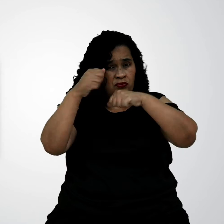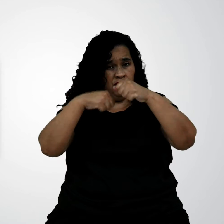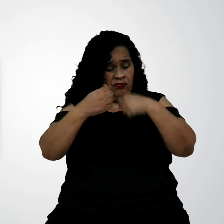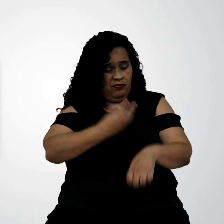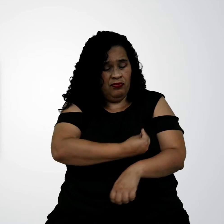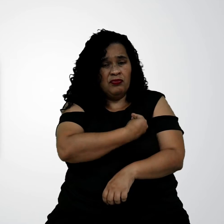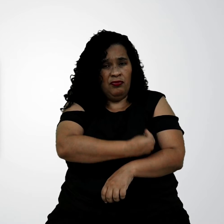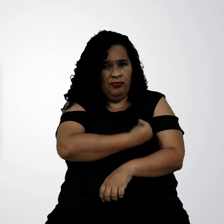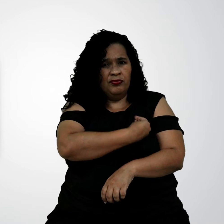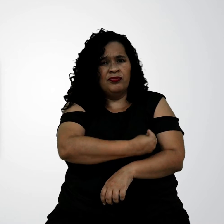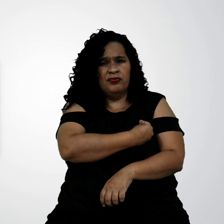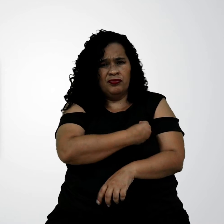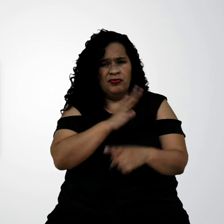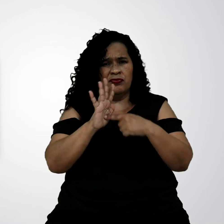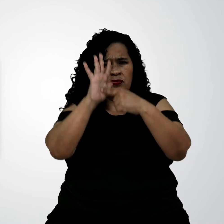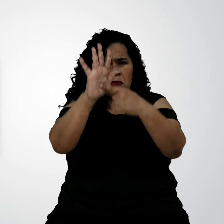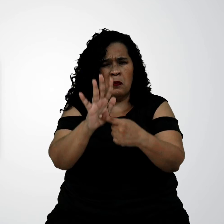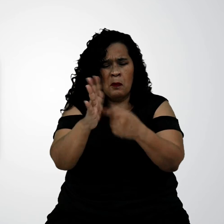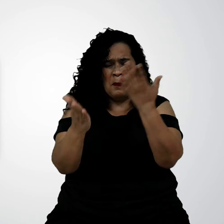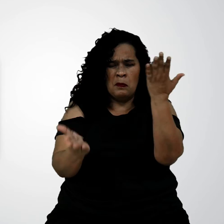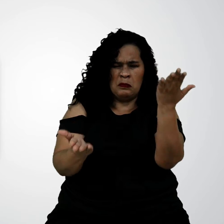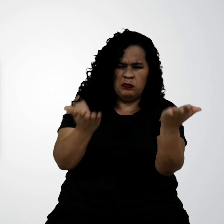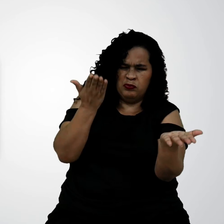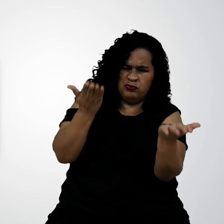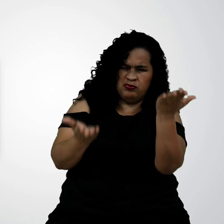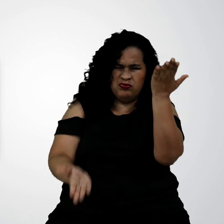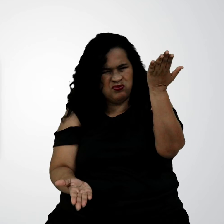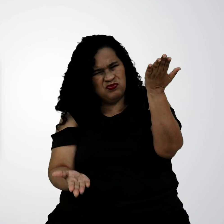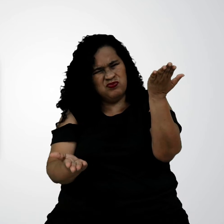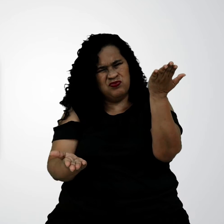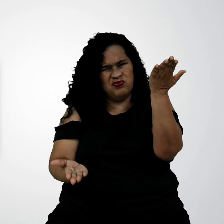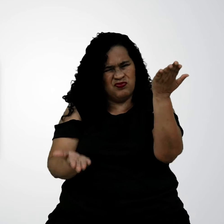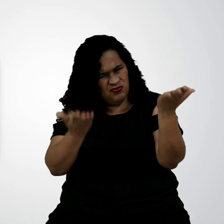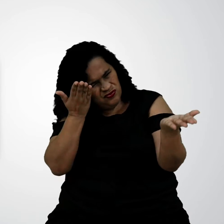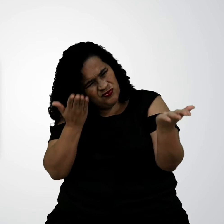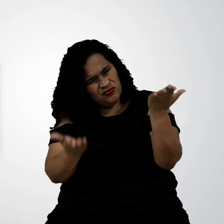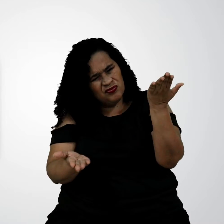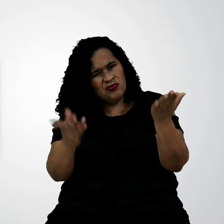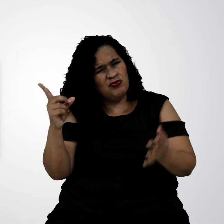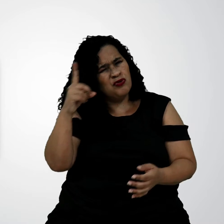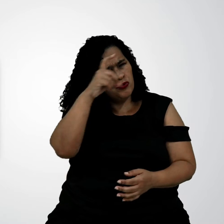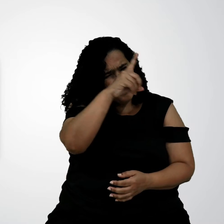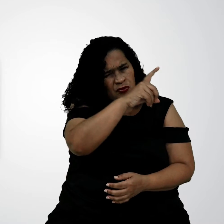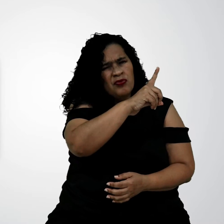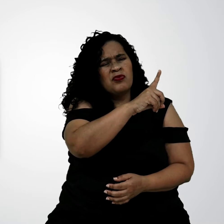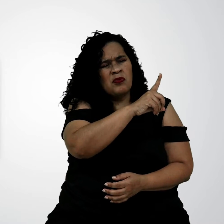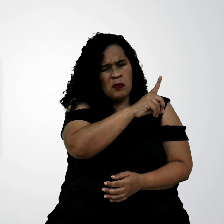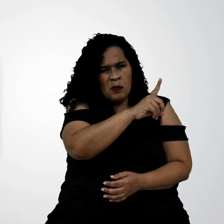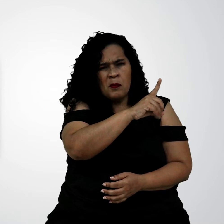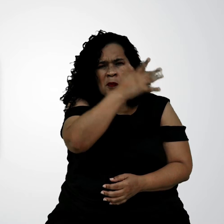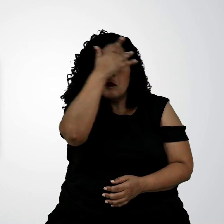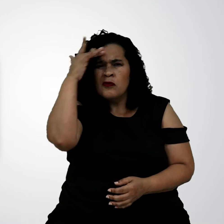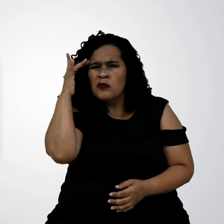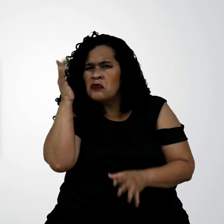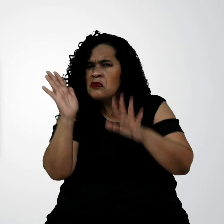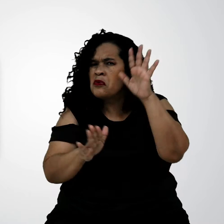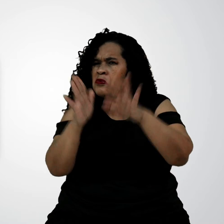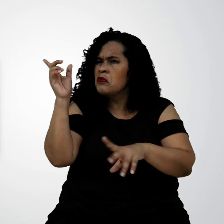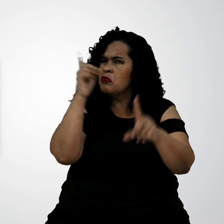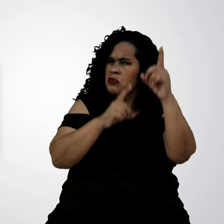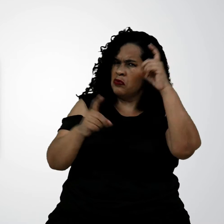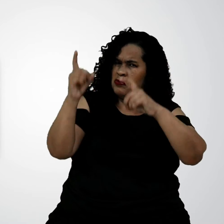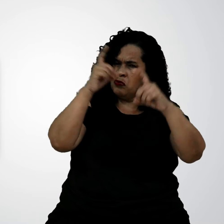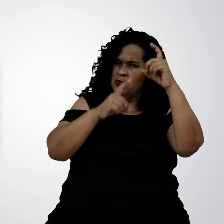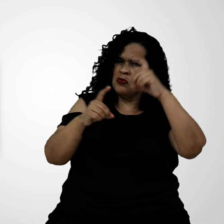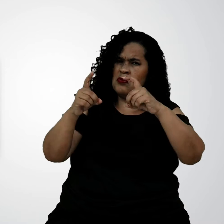maior desequilíbrio financeiro para nossas vidas. E é uma área em que as pessoas não se preocupam. Elas acham,